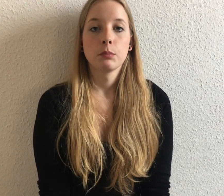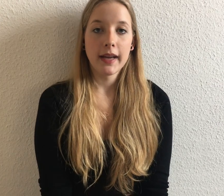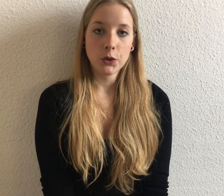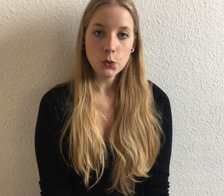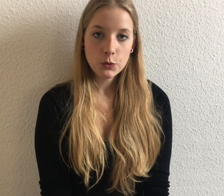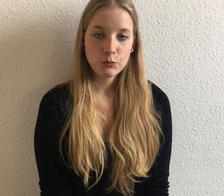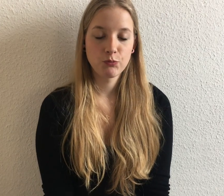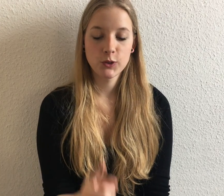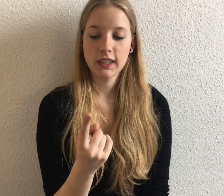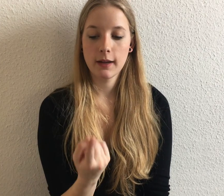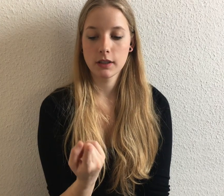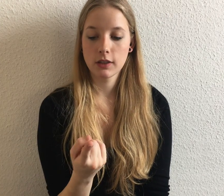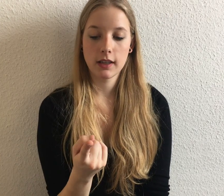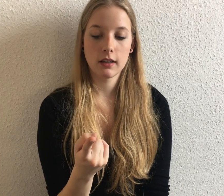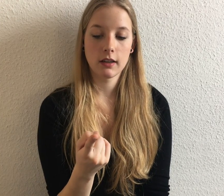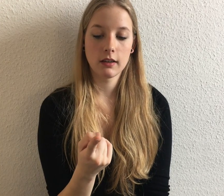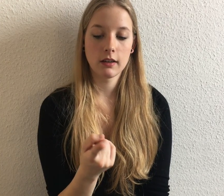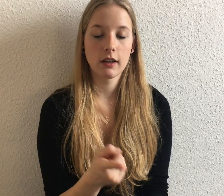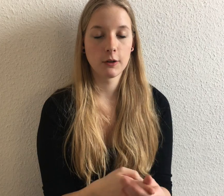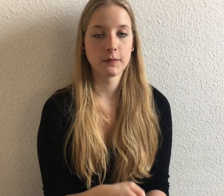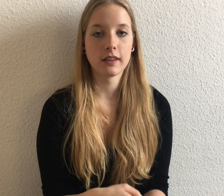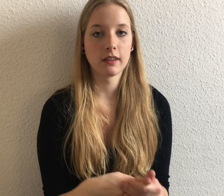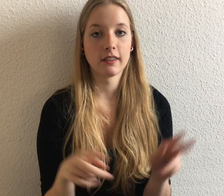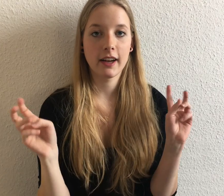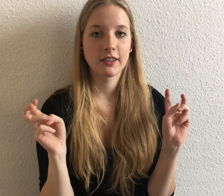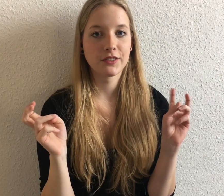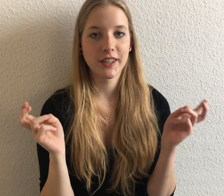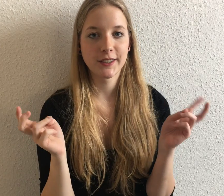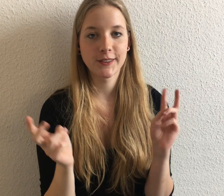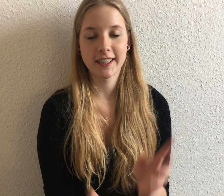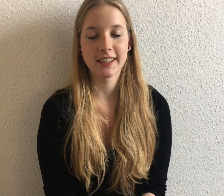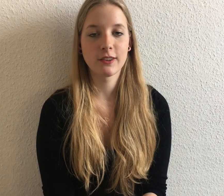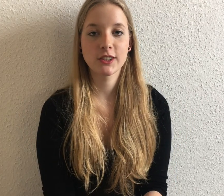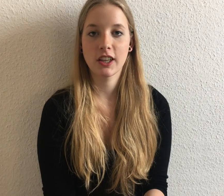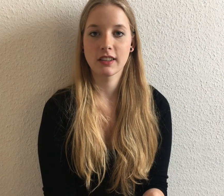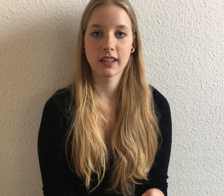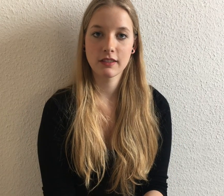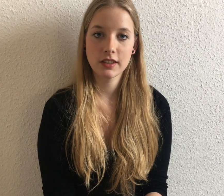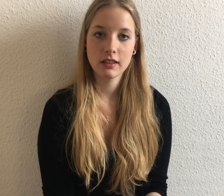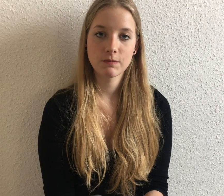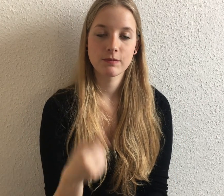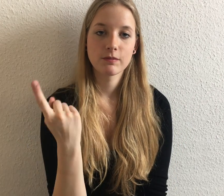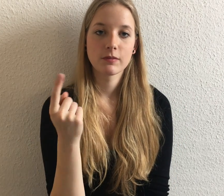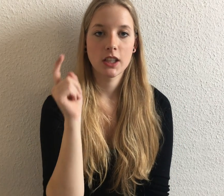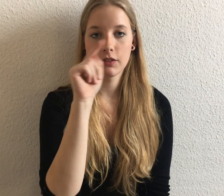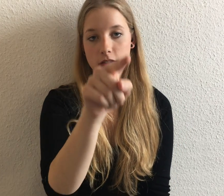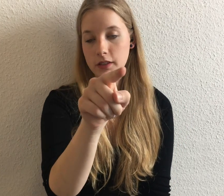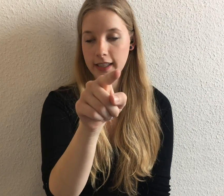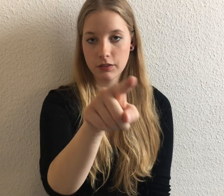Bei du müsst ihr sozusagen den nackten Finger, sozusagen den abgestreckten Zeigefinger, zeigt auf die